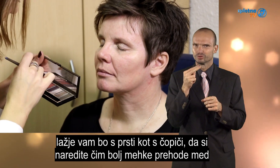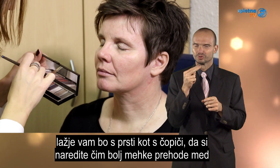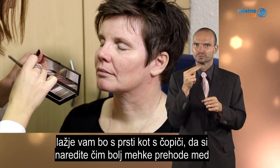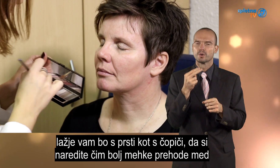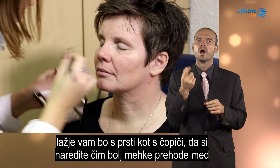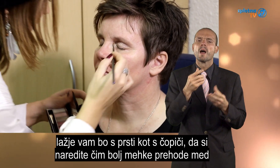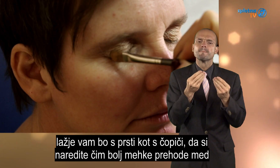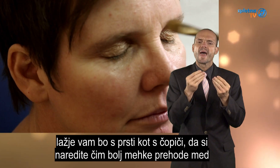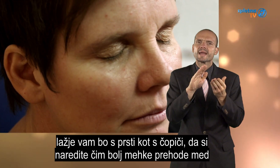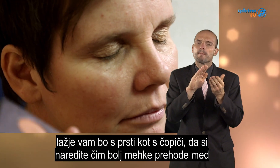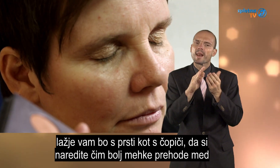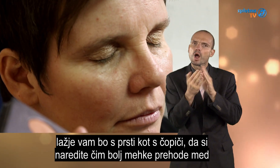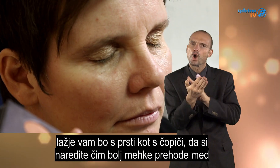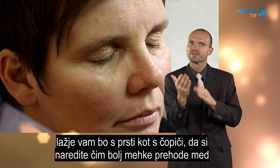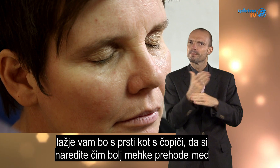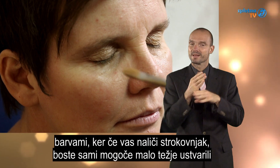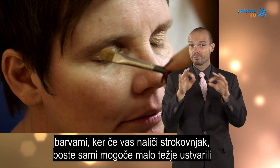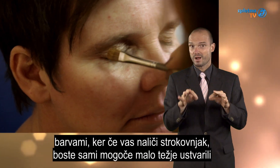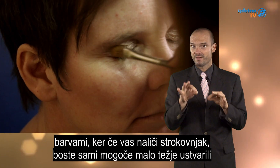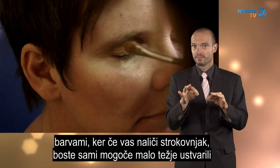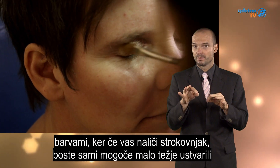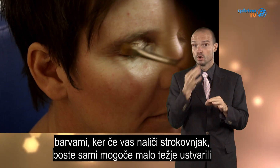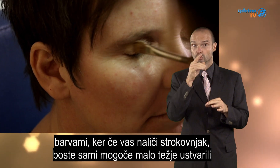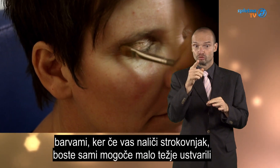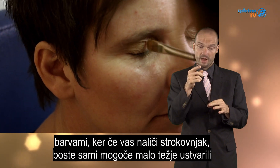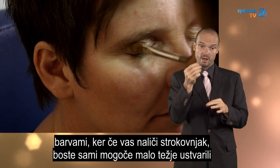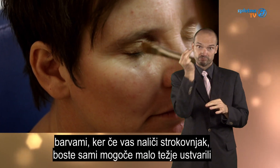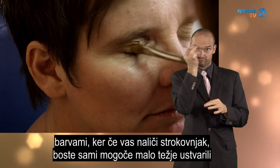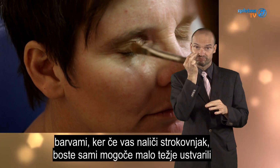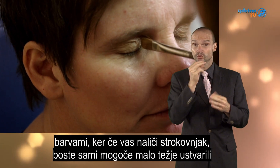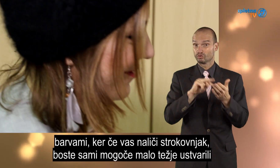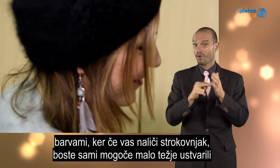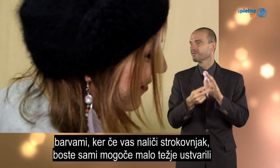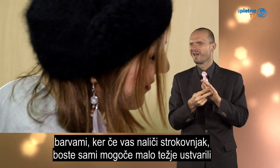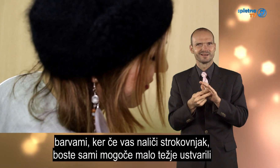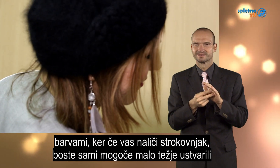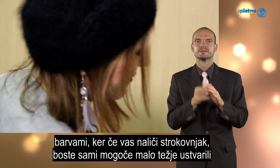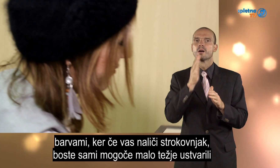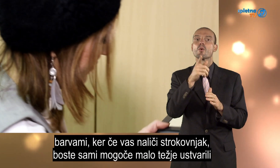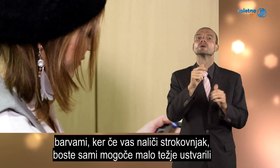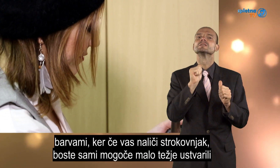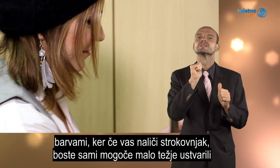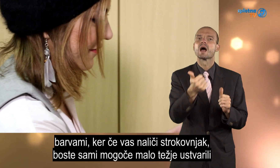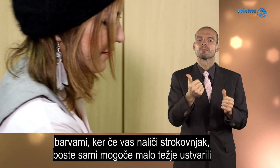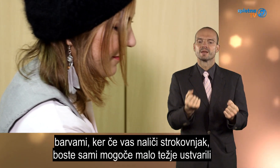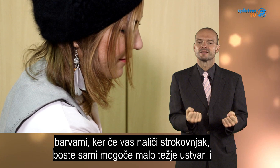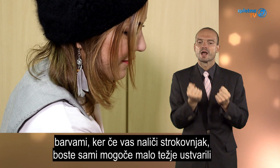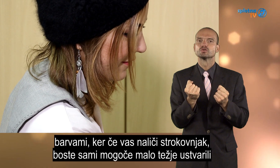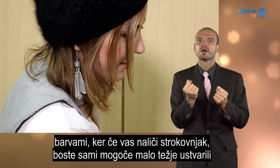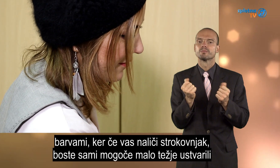čim bolj mehke prehode med barvami, ker če vas naliči strokovnjak, boste sami zelo malo težje mogoče dosegali